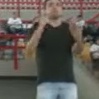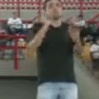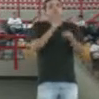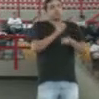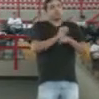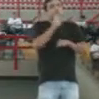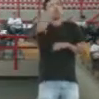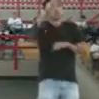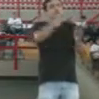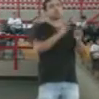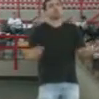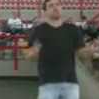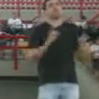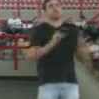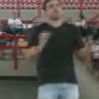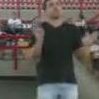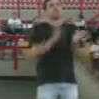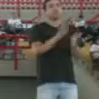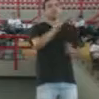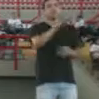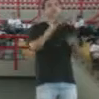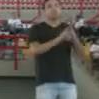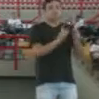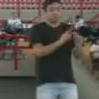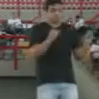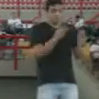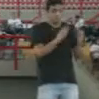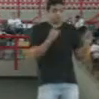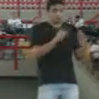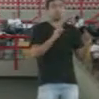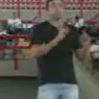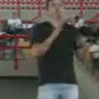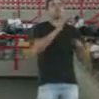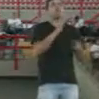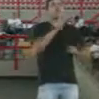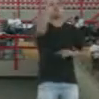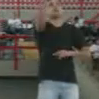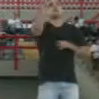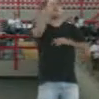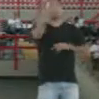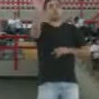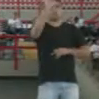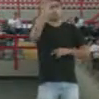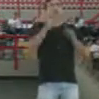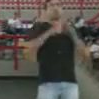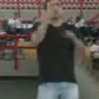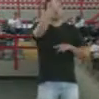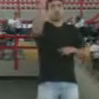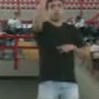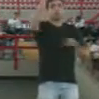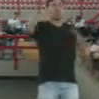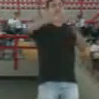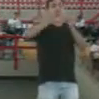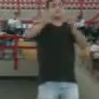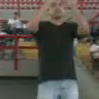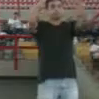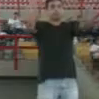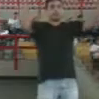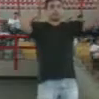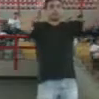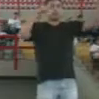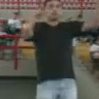lhe aguarda. E o inferno é não ir para a faculdade, porque a faculdade se chama céu.